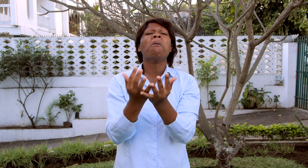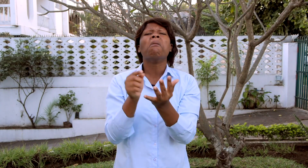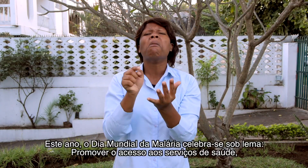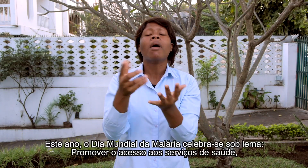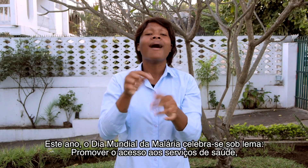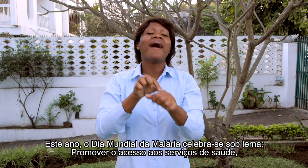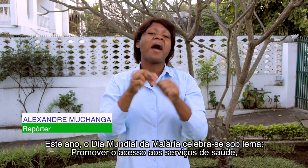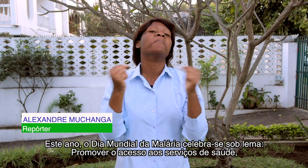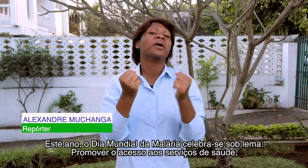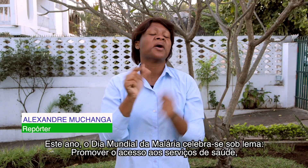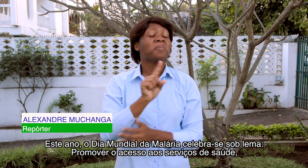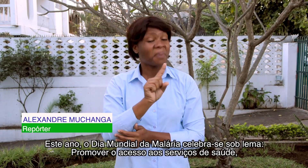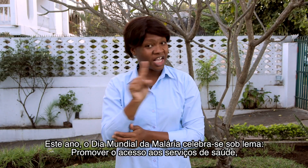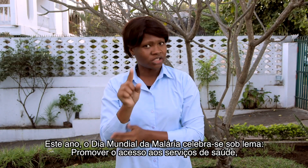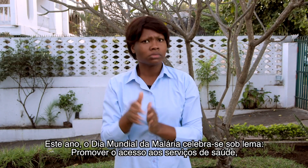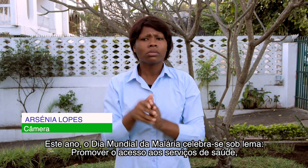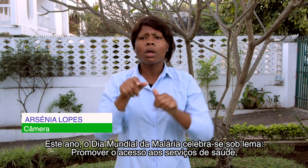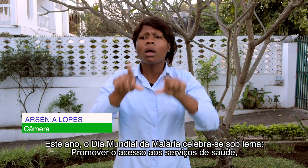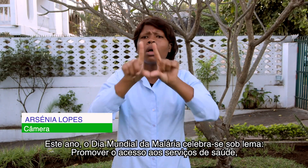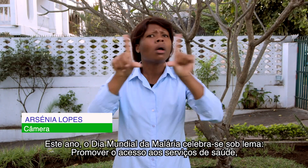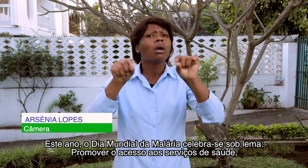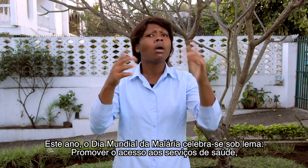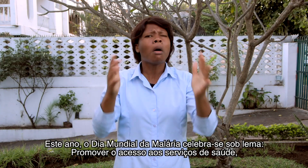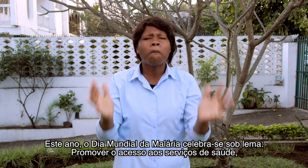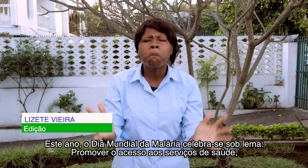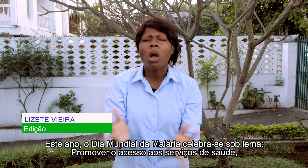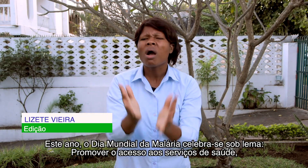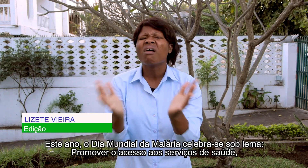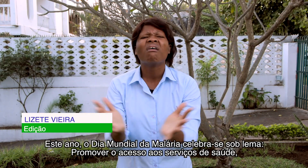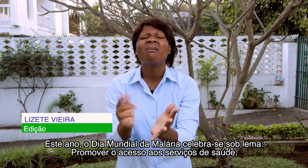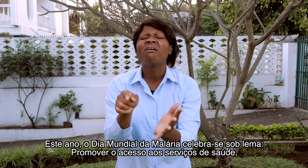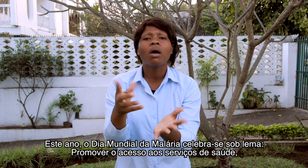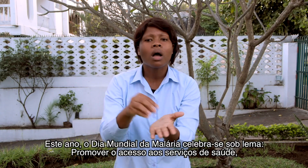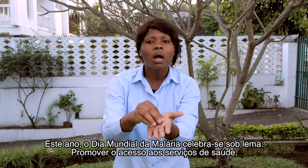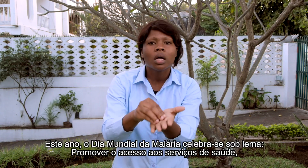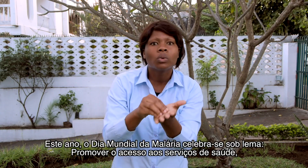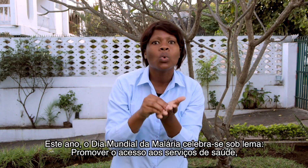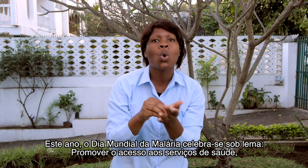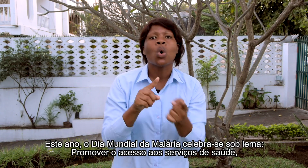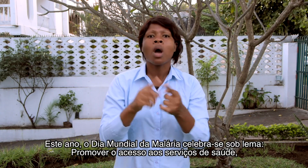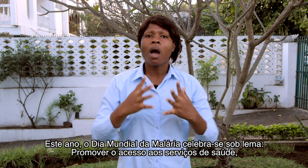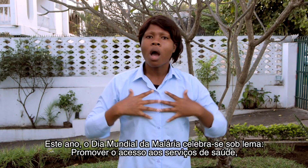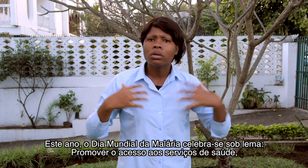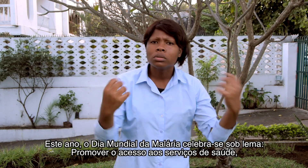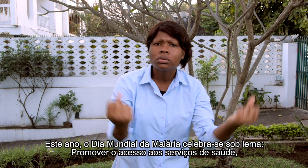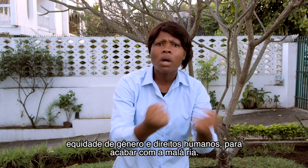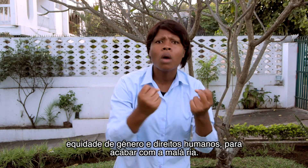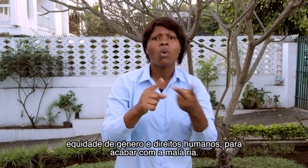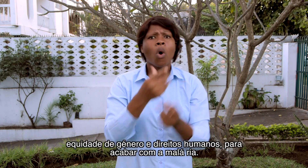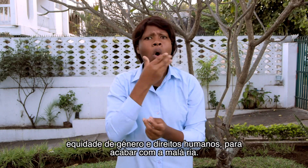Este ano, o Dia Mundial da Malária celebra-se sob o lema Promover o acesso aos serviços de saúde, equidade